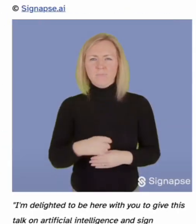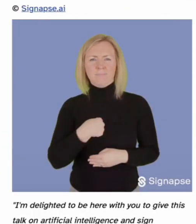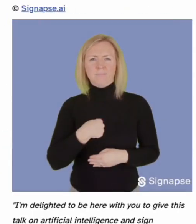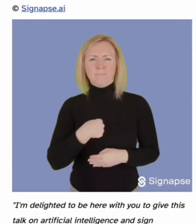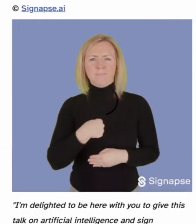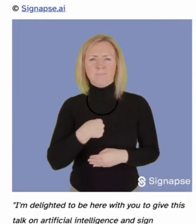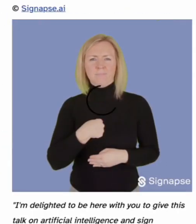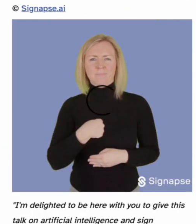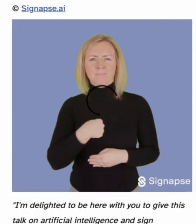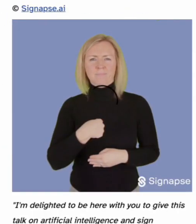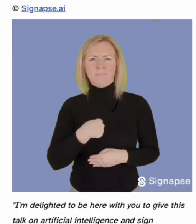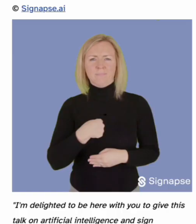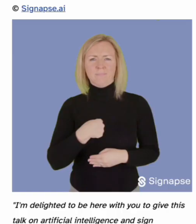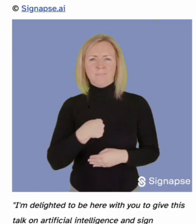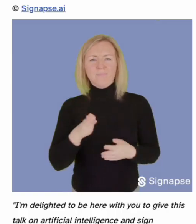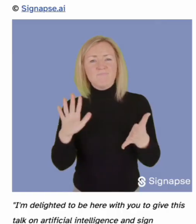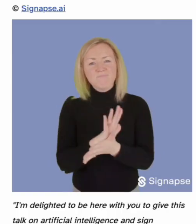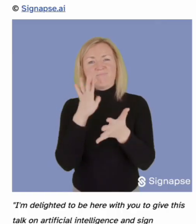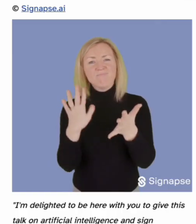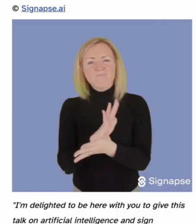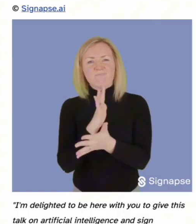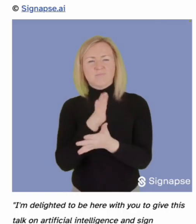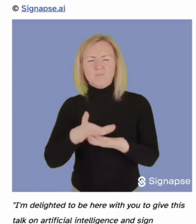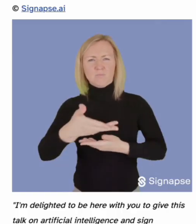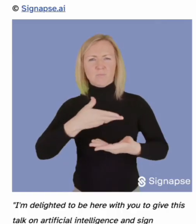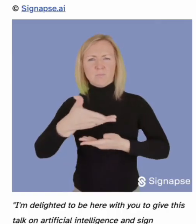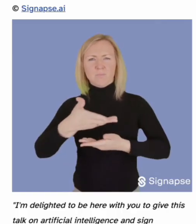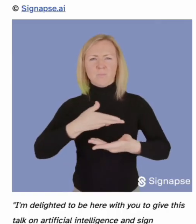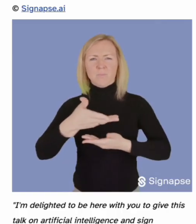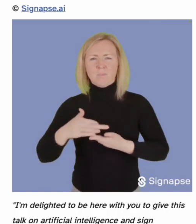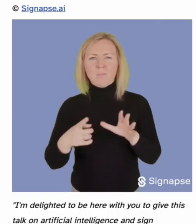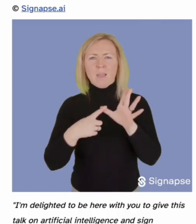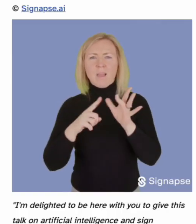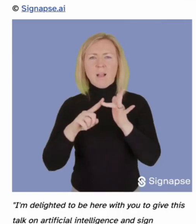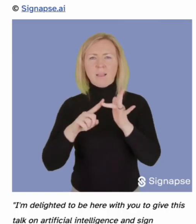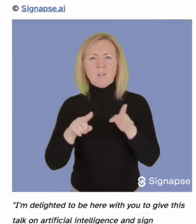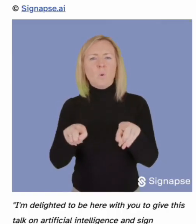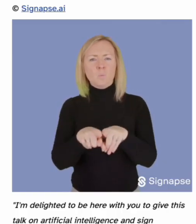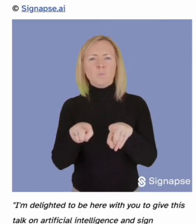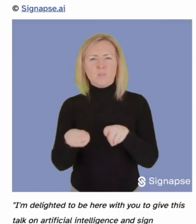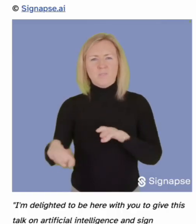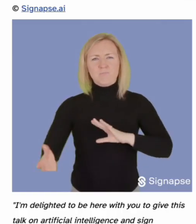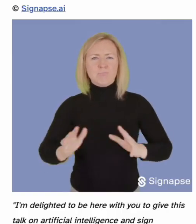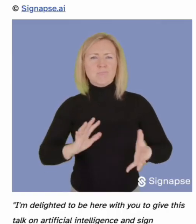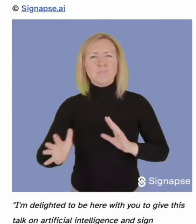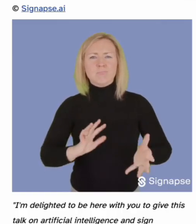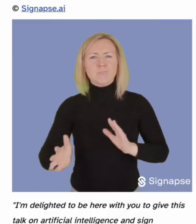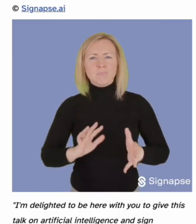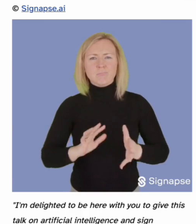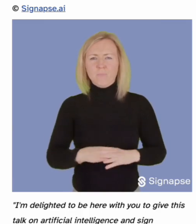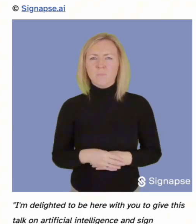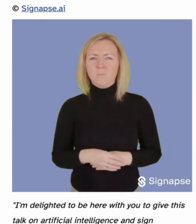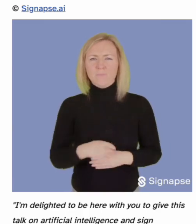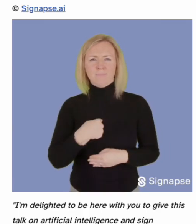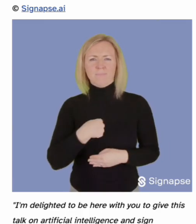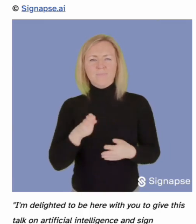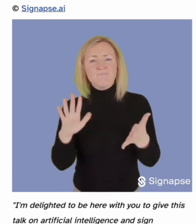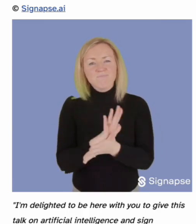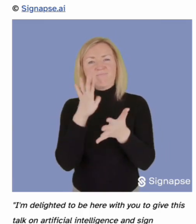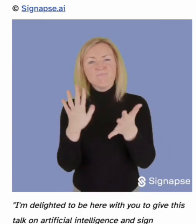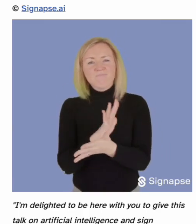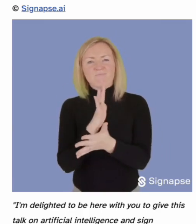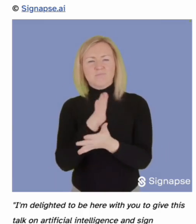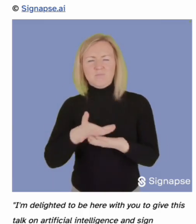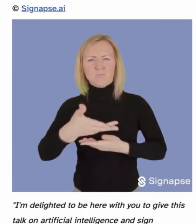Et pour cause, nous avons l'avatar de Synapse qui est en langue des signes